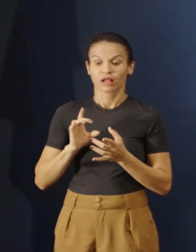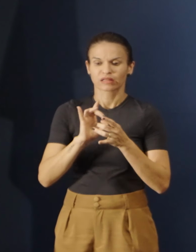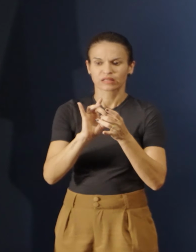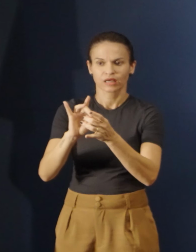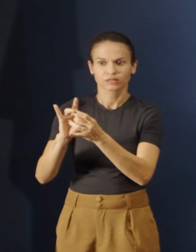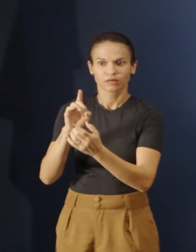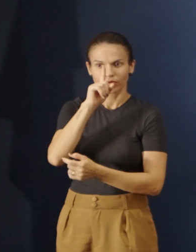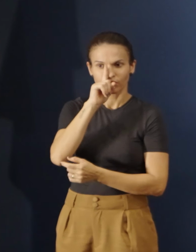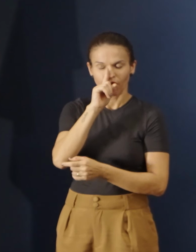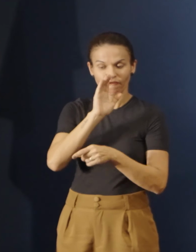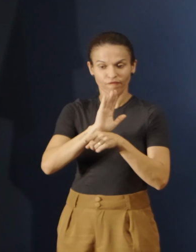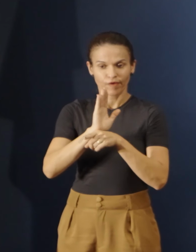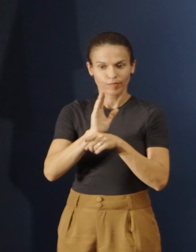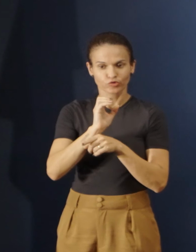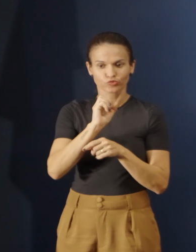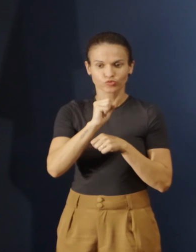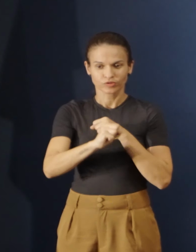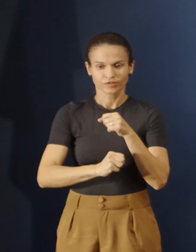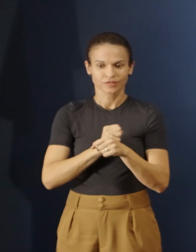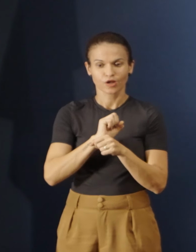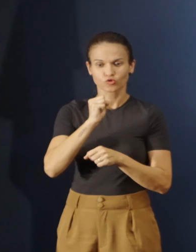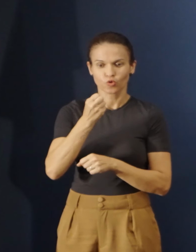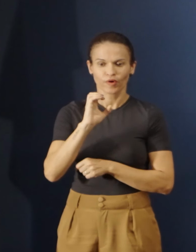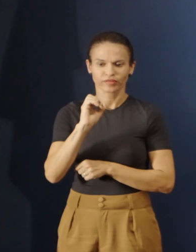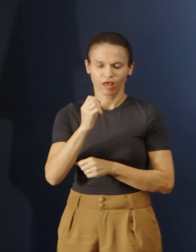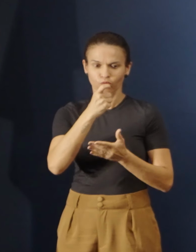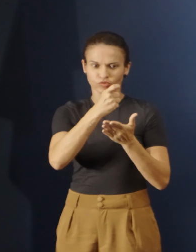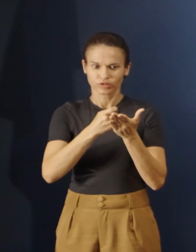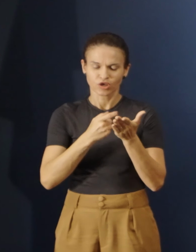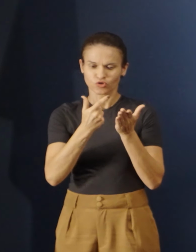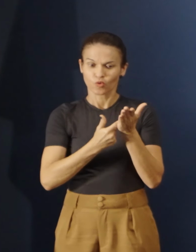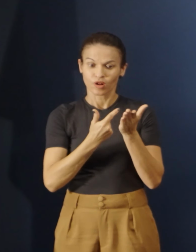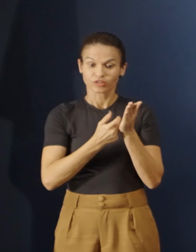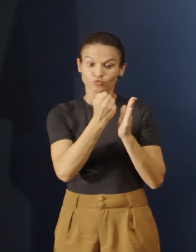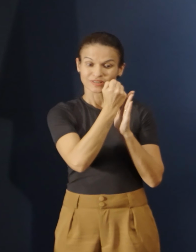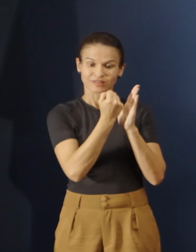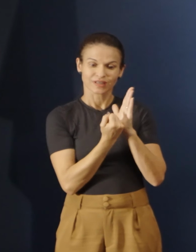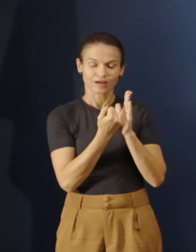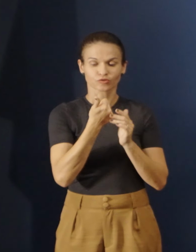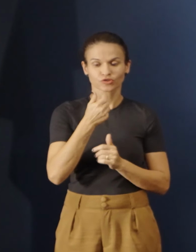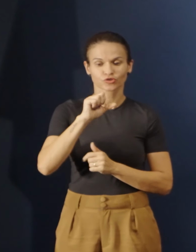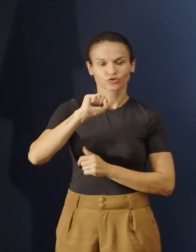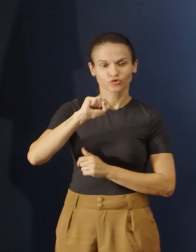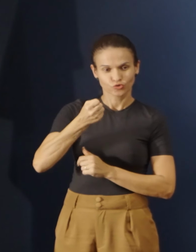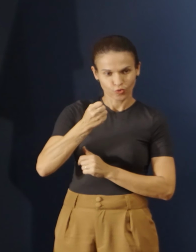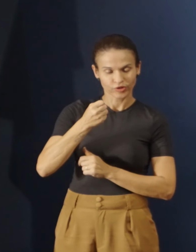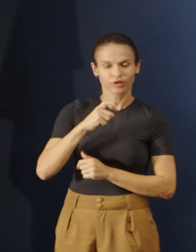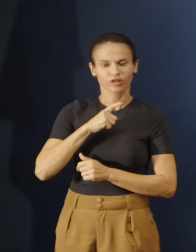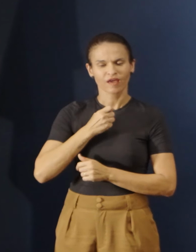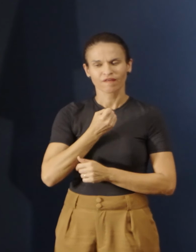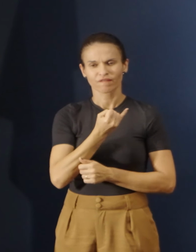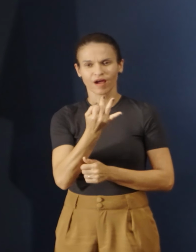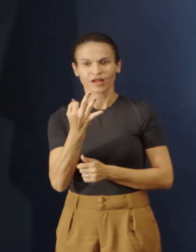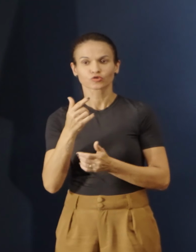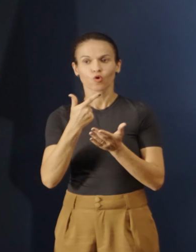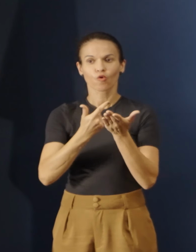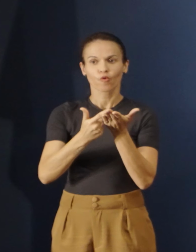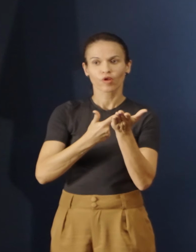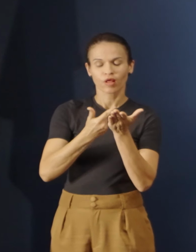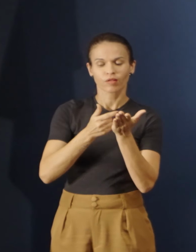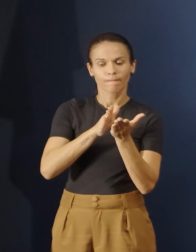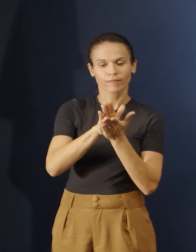um filme dos anos 80, que ali é um texto, é um livro do século XVIII. Né? E você tem vários outros livros